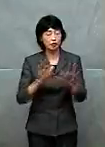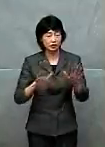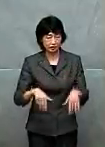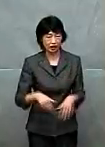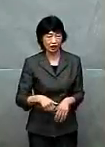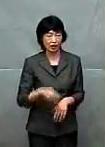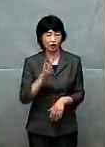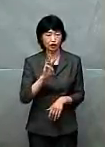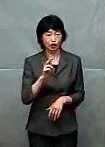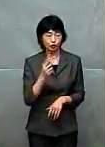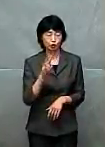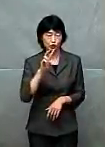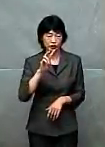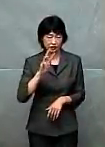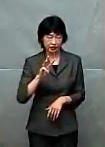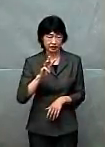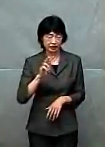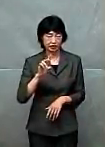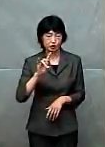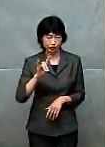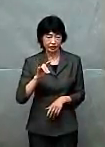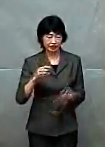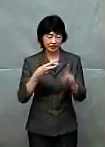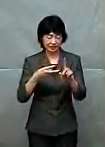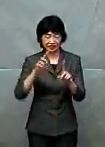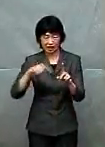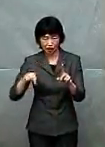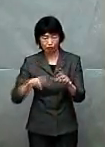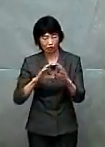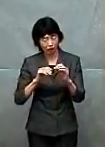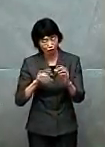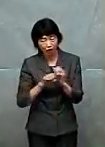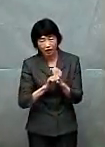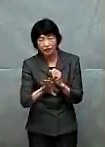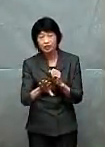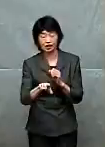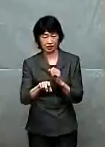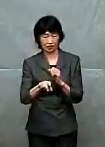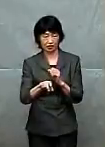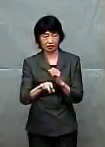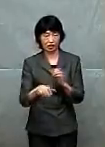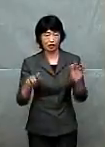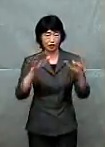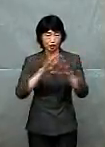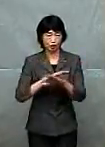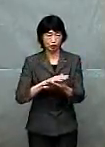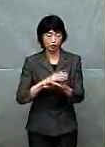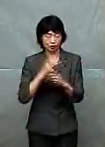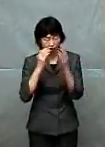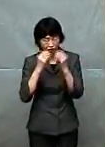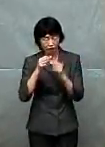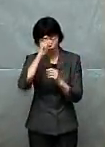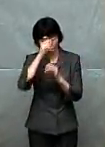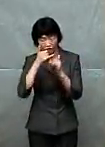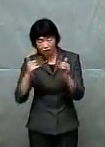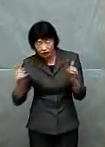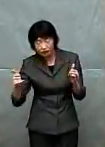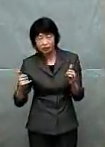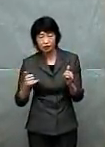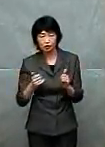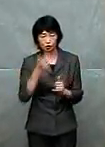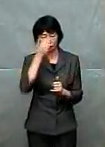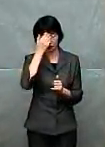機EL の柔らかい光であることから、夜間就寝中の患者さんの睡眠を妨げにく